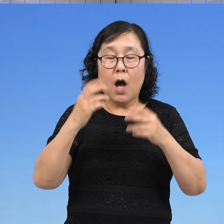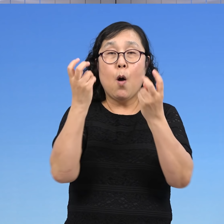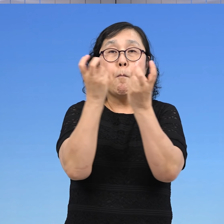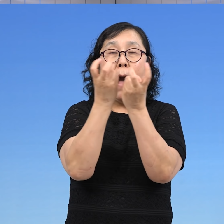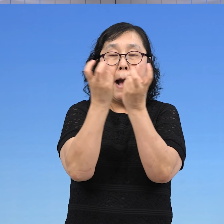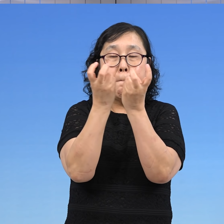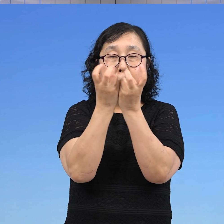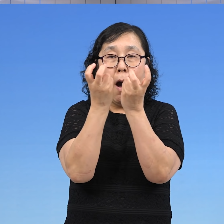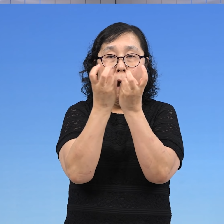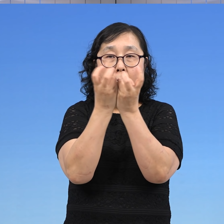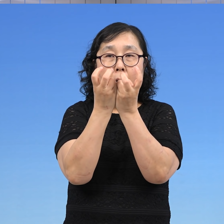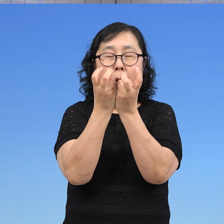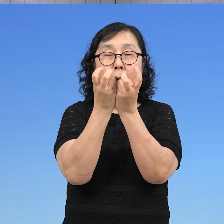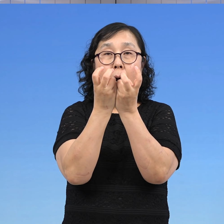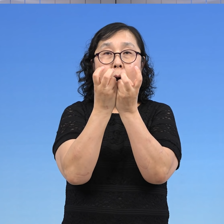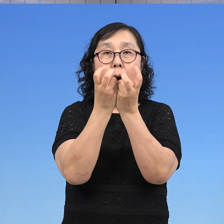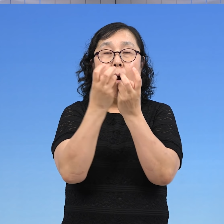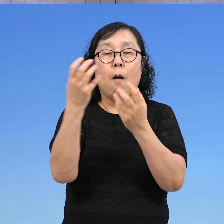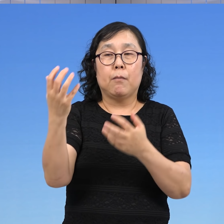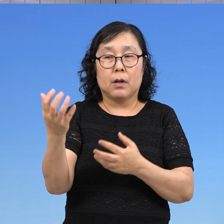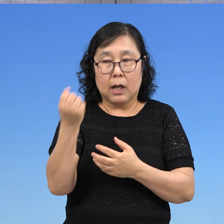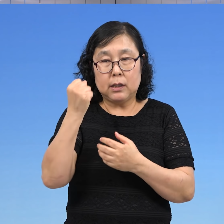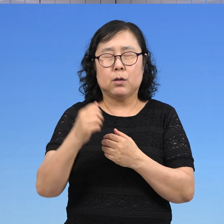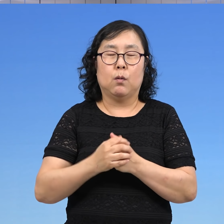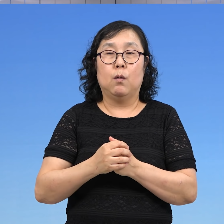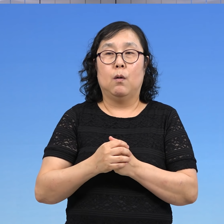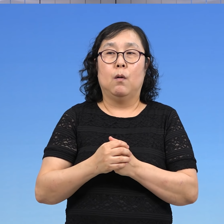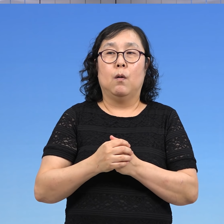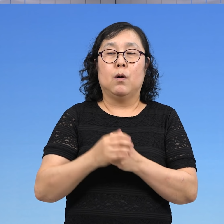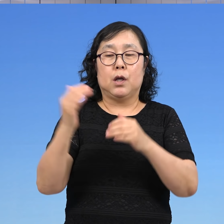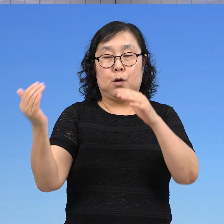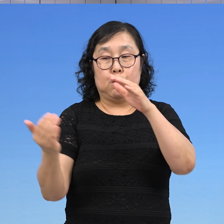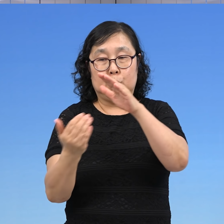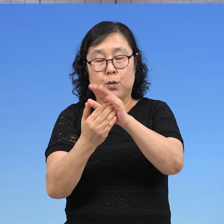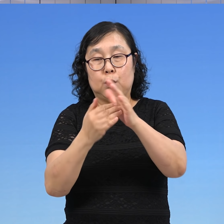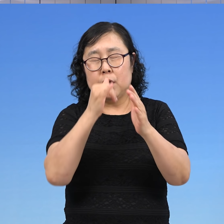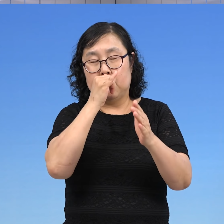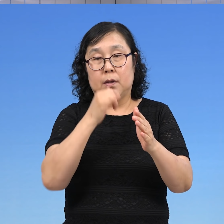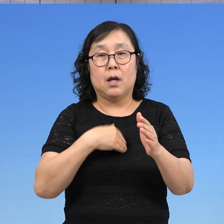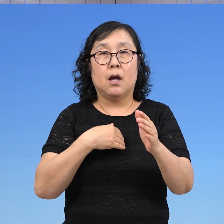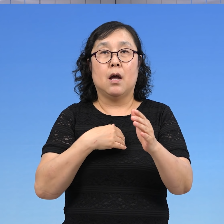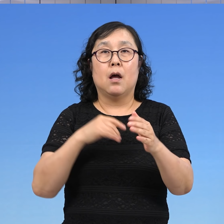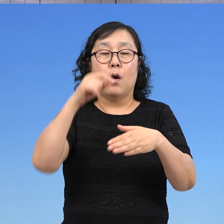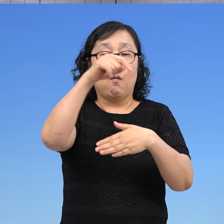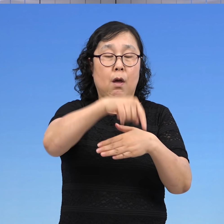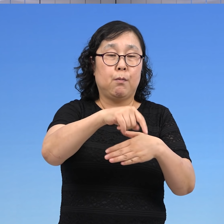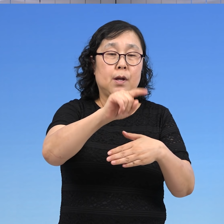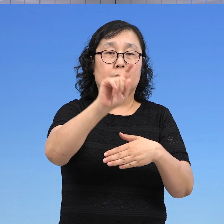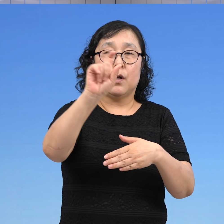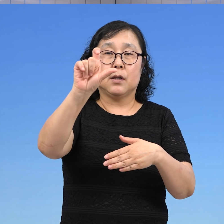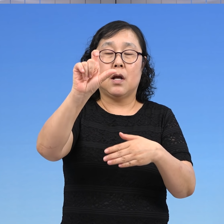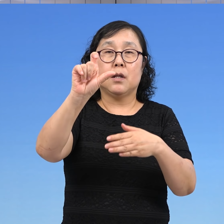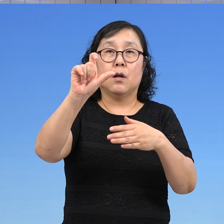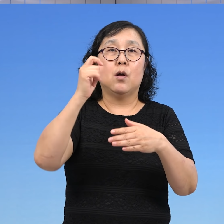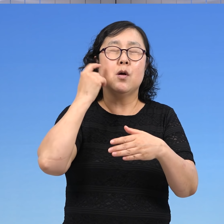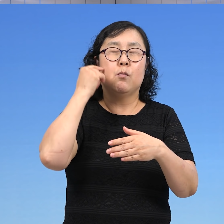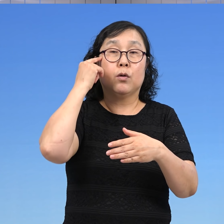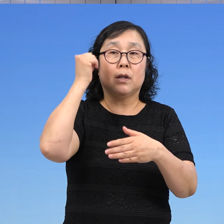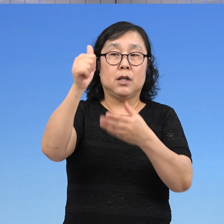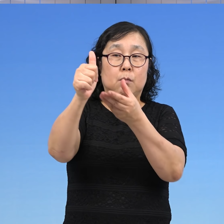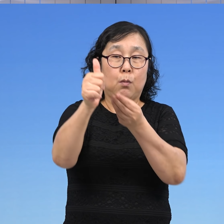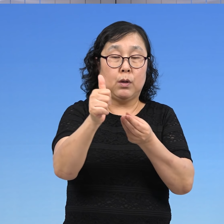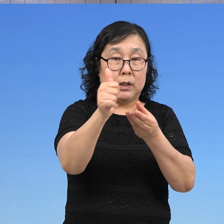그래서 지금 15 외부의 목사님 오시는 것도 솔직히 자며 않았거든요 내가 어떻게 알고 모시기 했냐구요 그랬는데